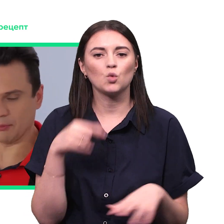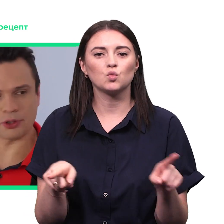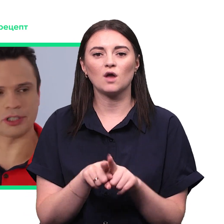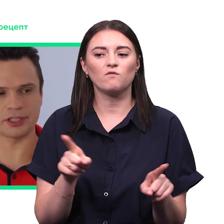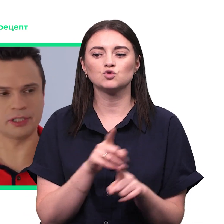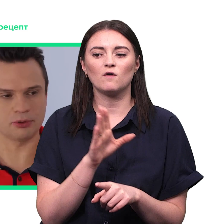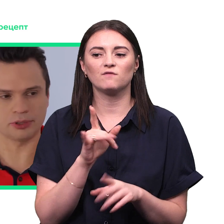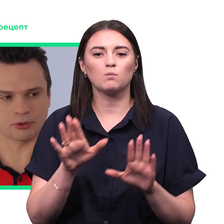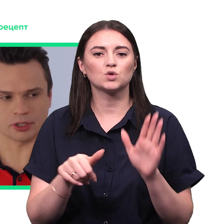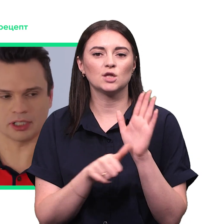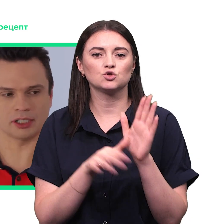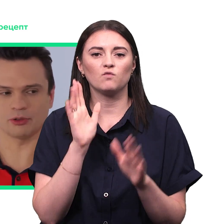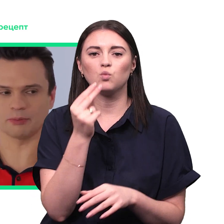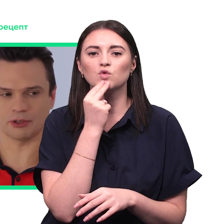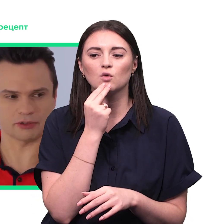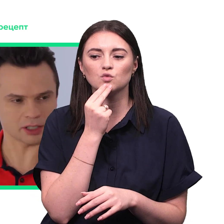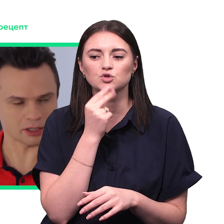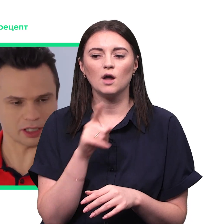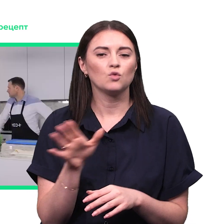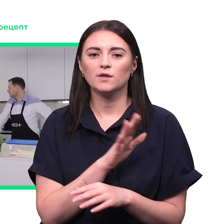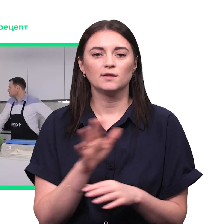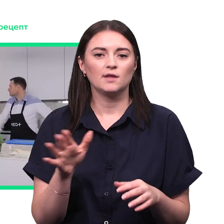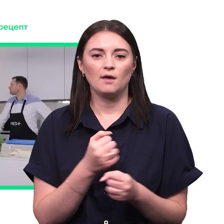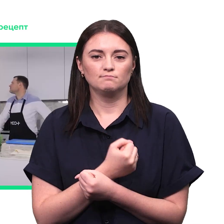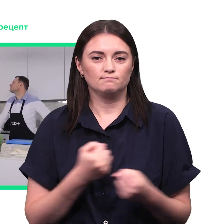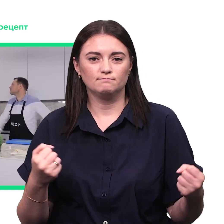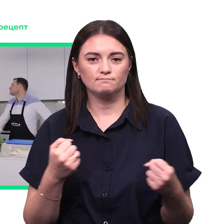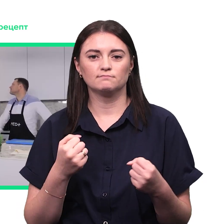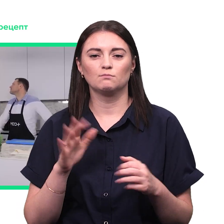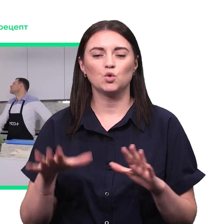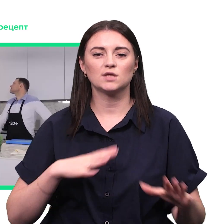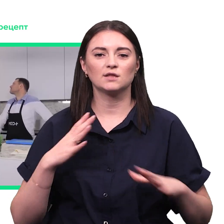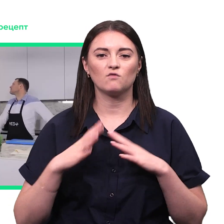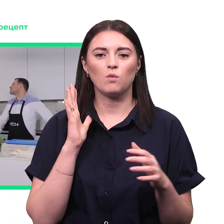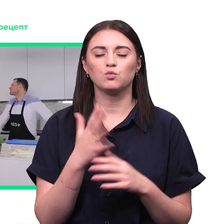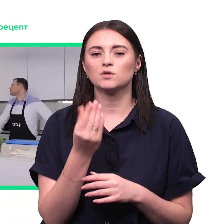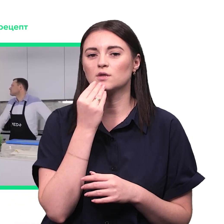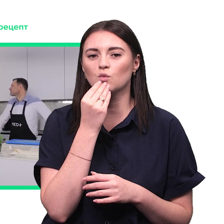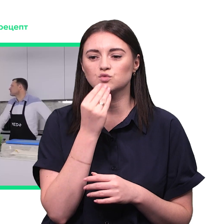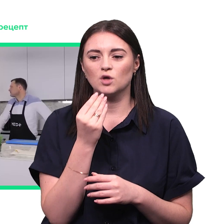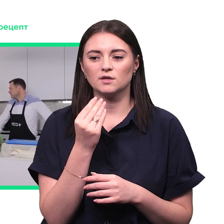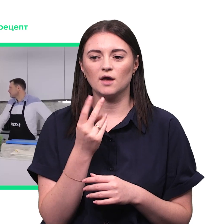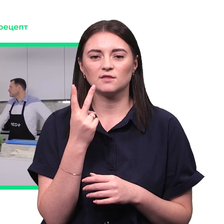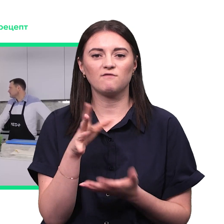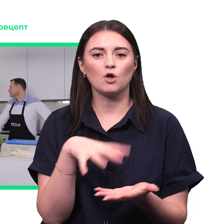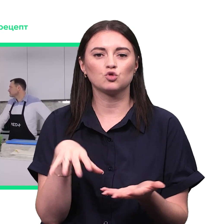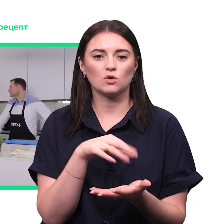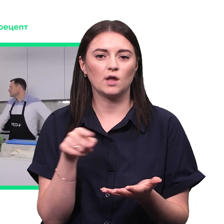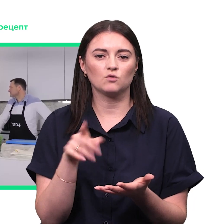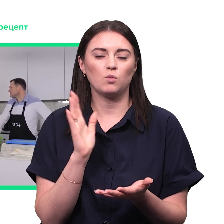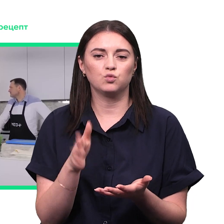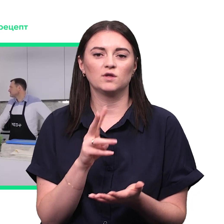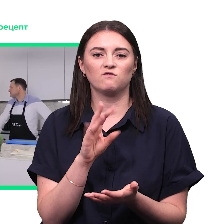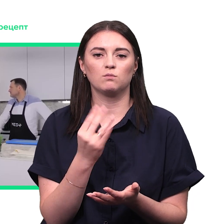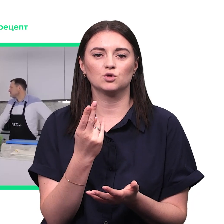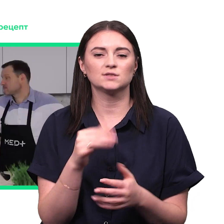вы после 6 будете кушать, и оно не пойдет в жир, или после тренировки будете съедите 2 торта, и оно вам пойдет в мышцы.